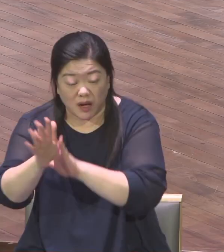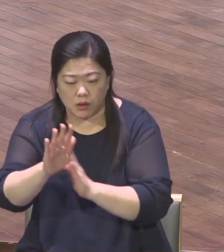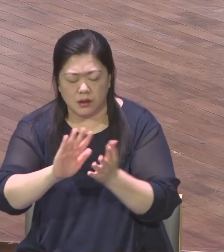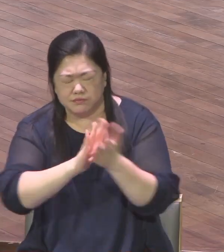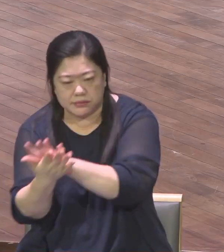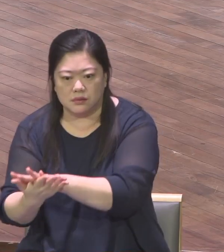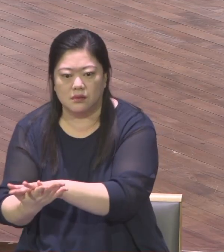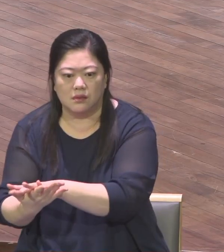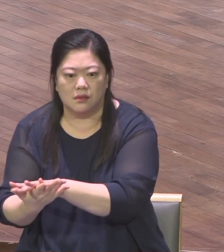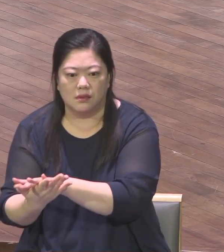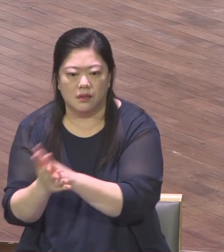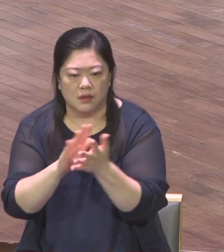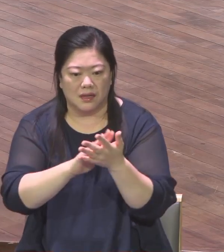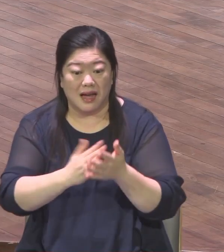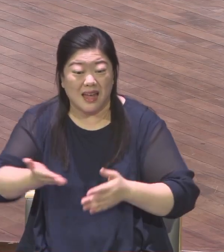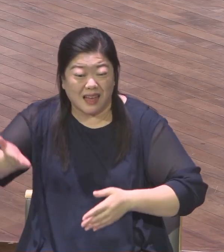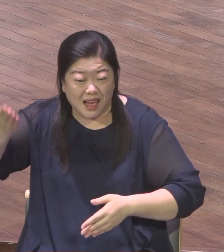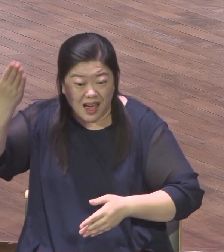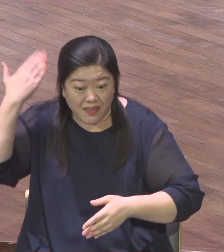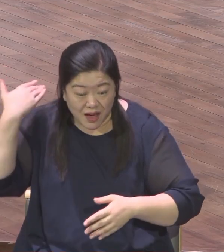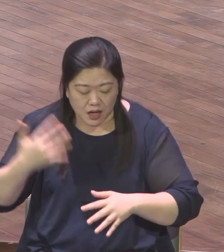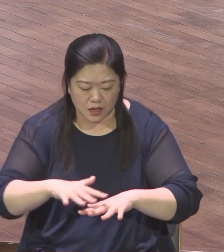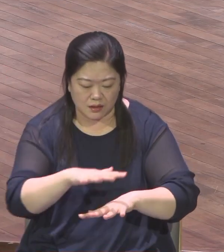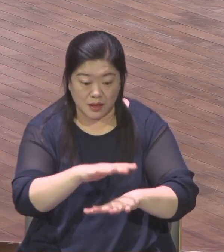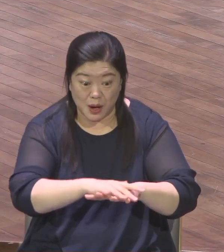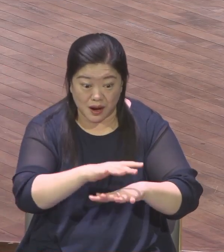농경 사회의 3,000배다 그래요.